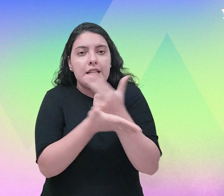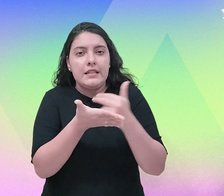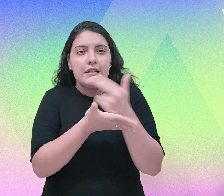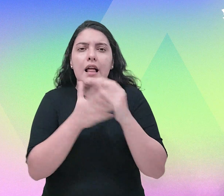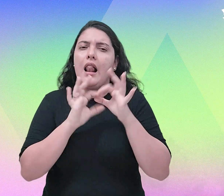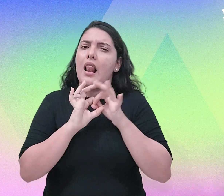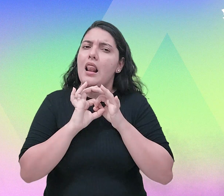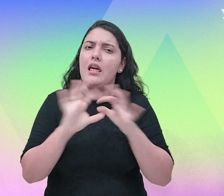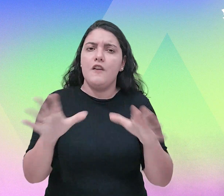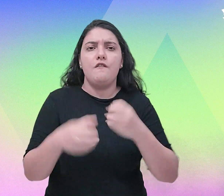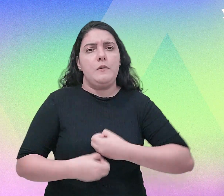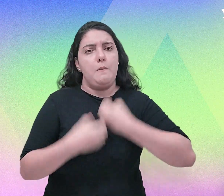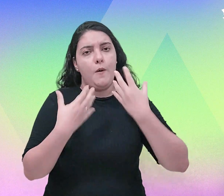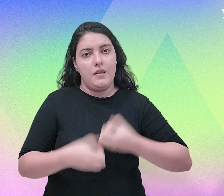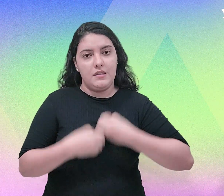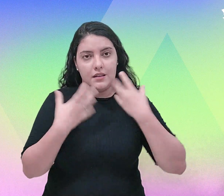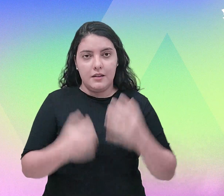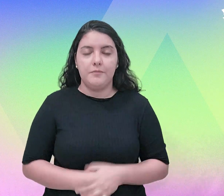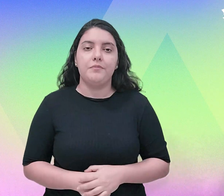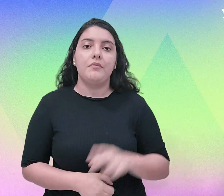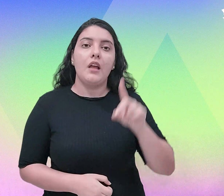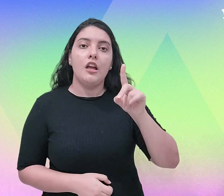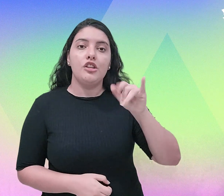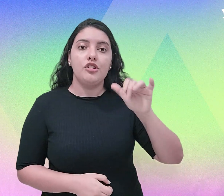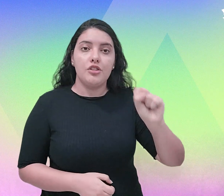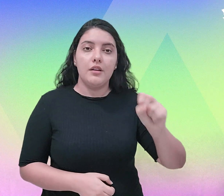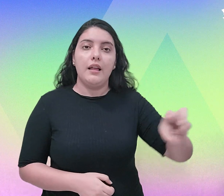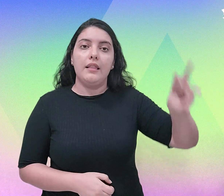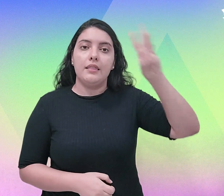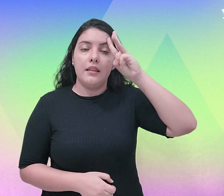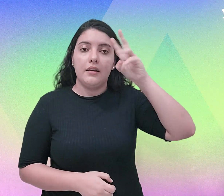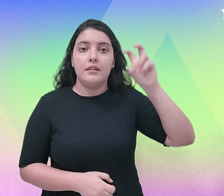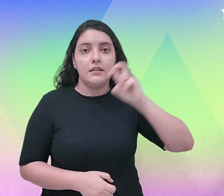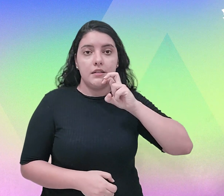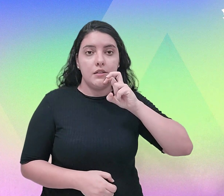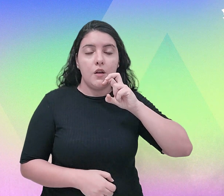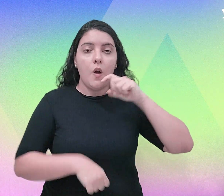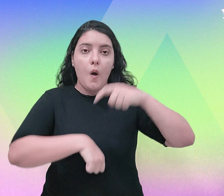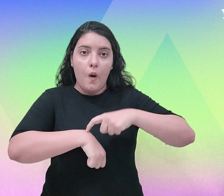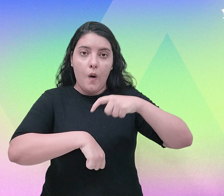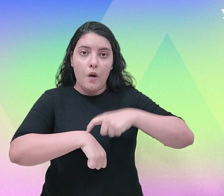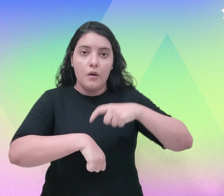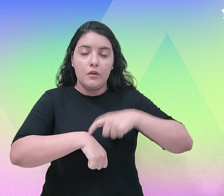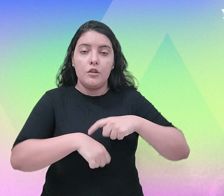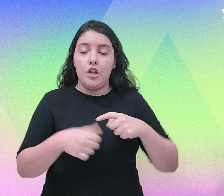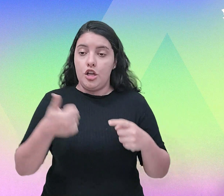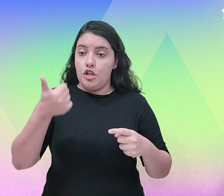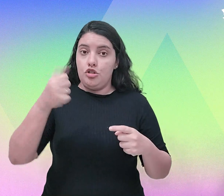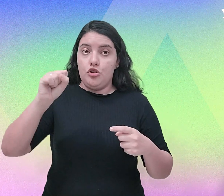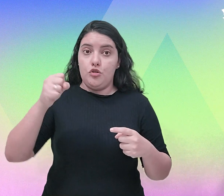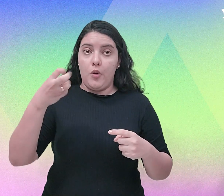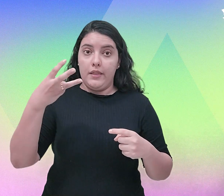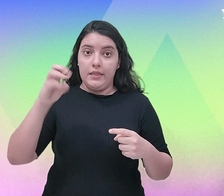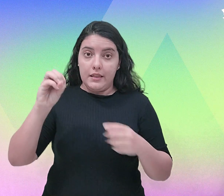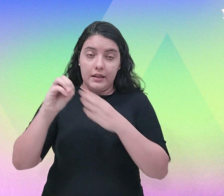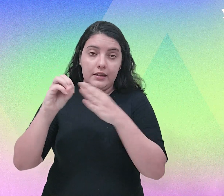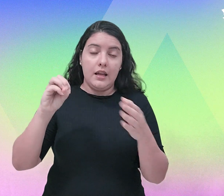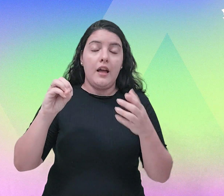forma livre e poética dias terça e quinta horário 18:30 as 20 e 30